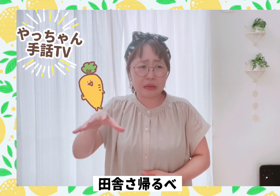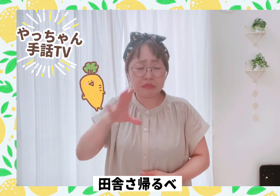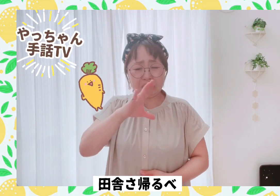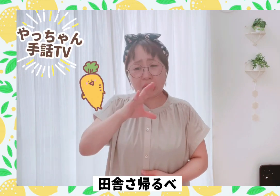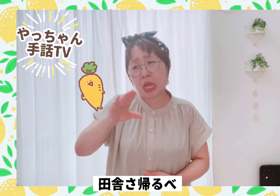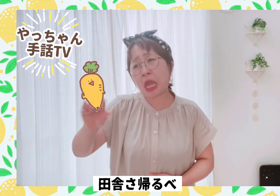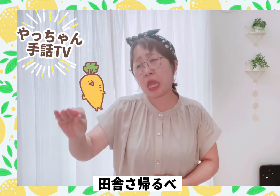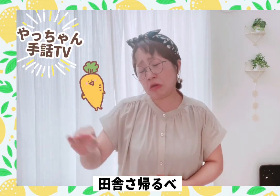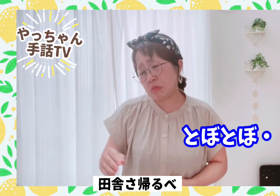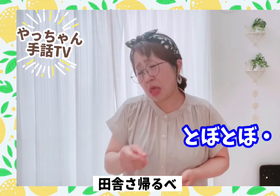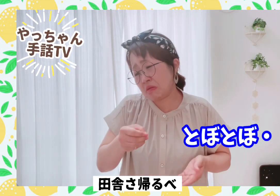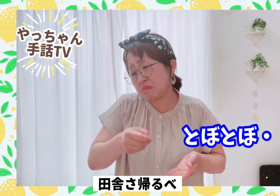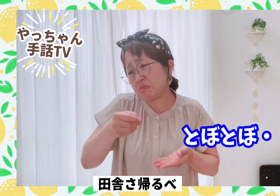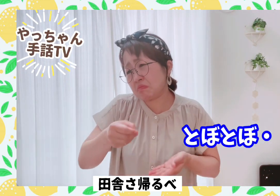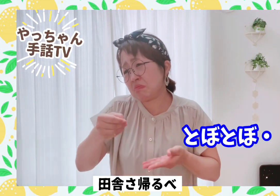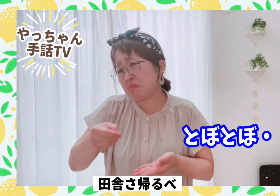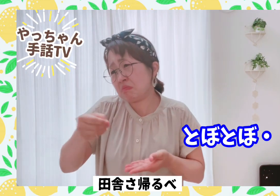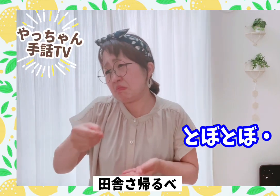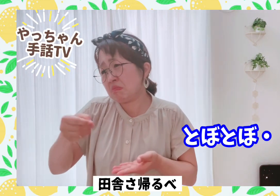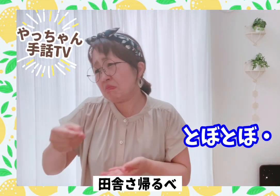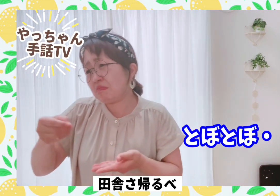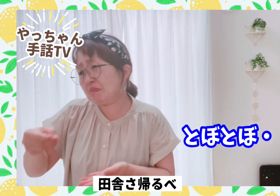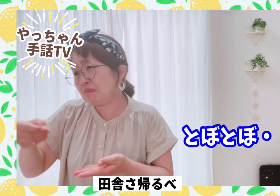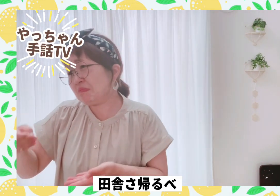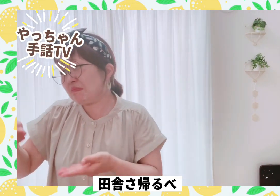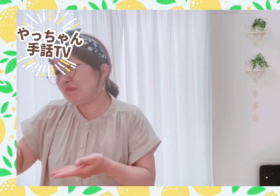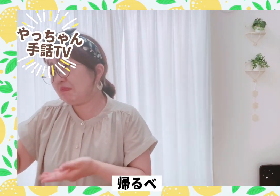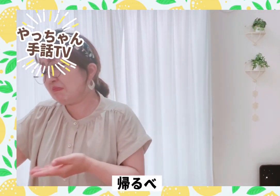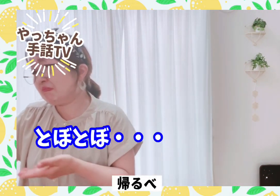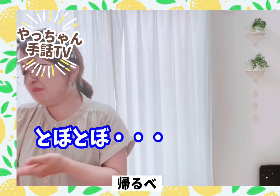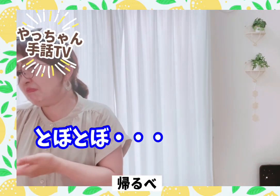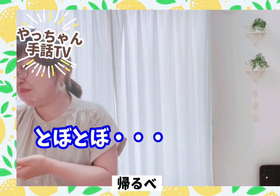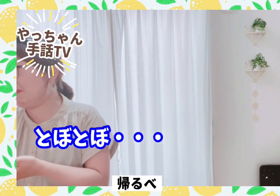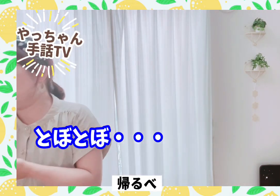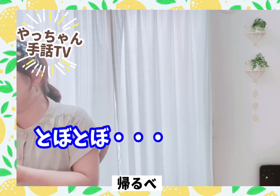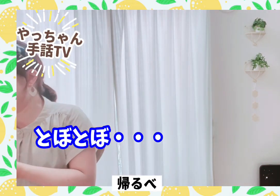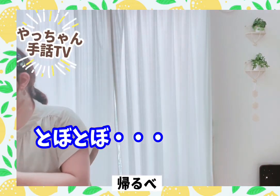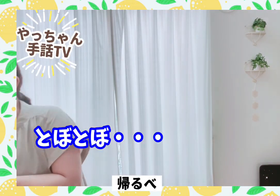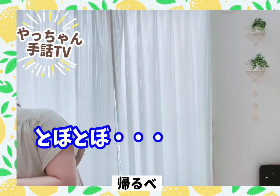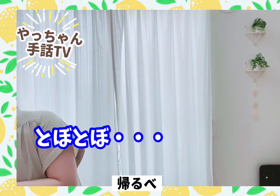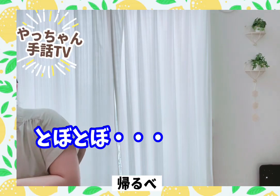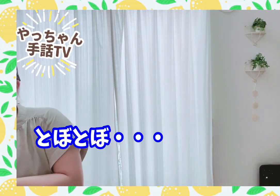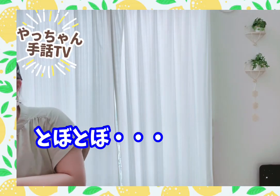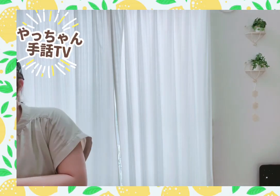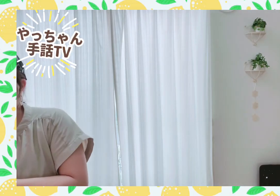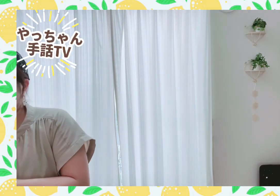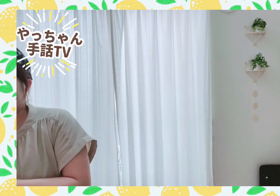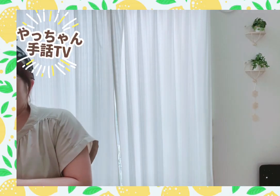田舎だ、もうおら切るべ、もういいよ切るべ。